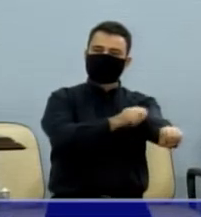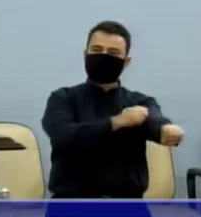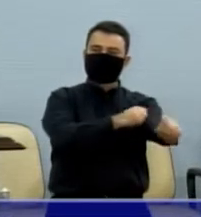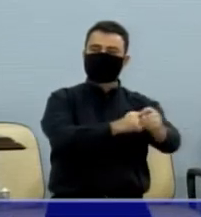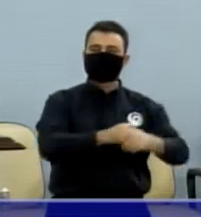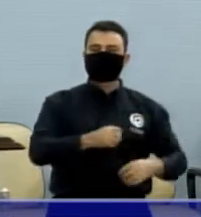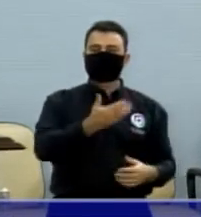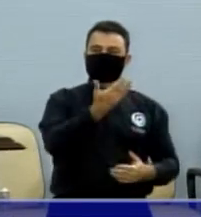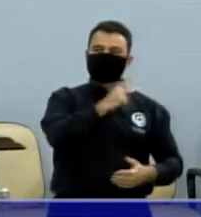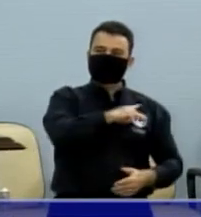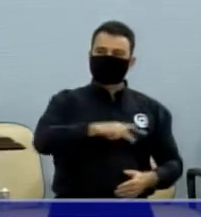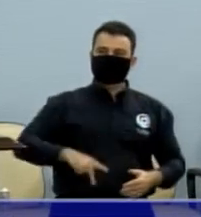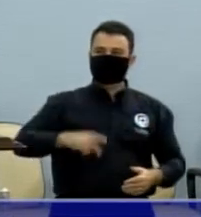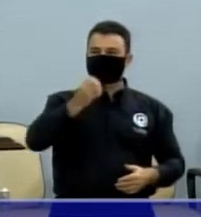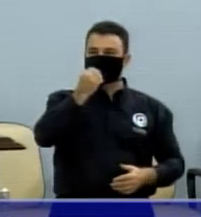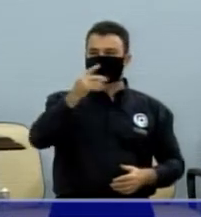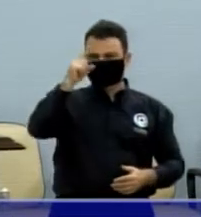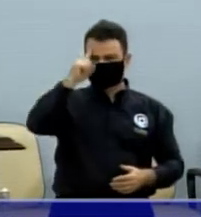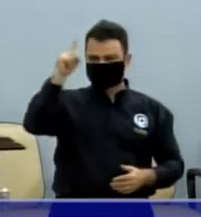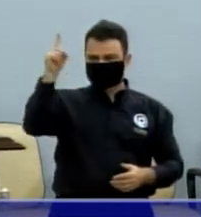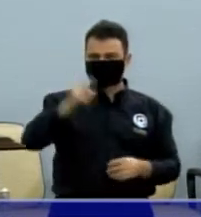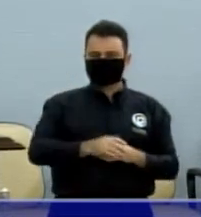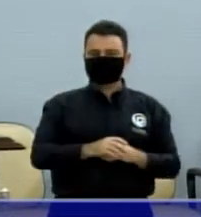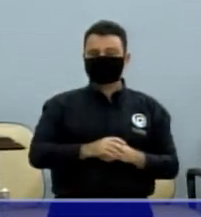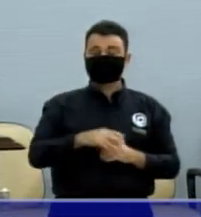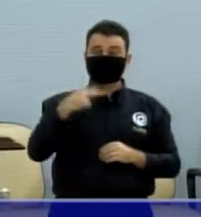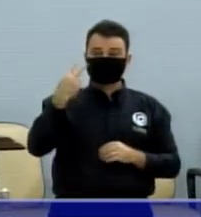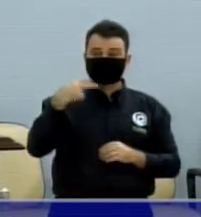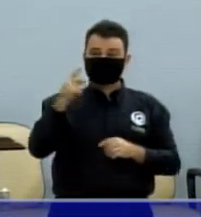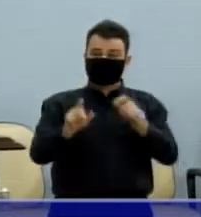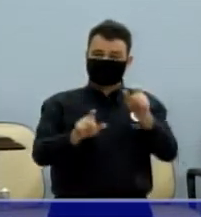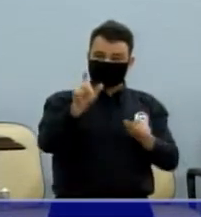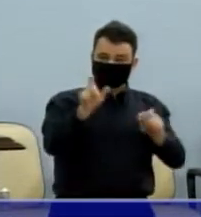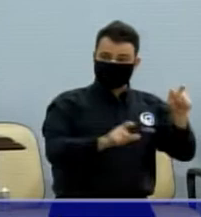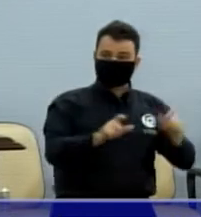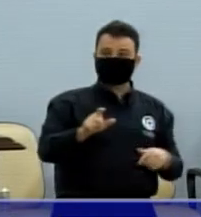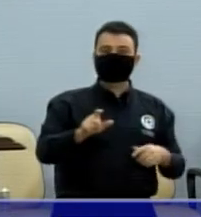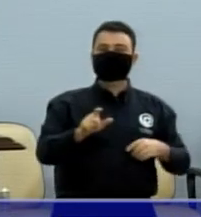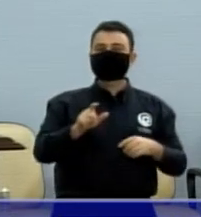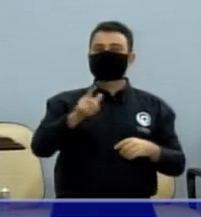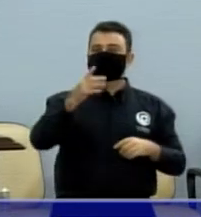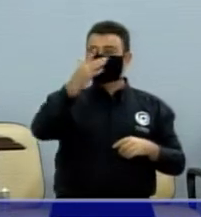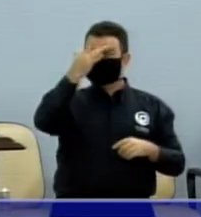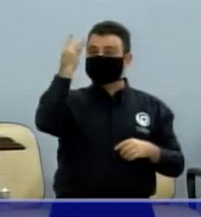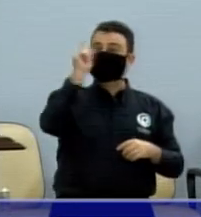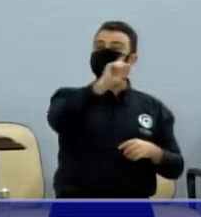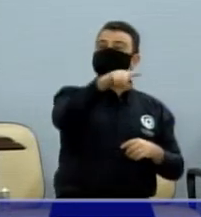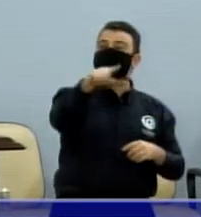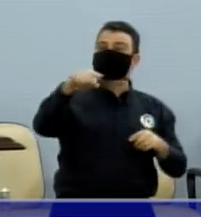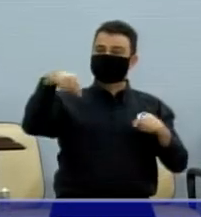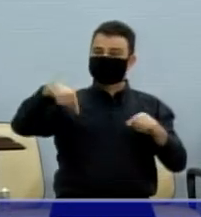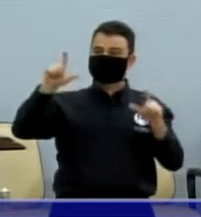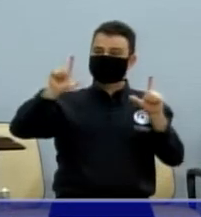Bom dia, senhor presidente. Bom dia, senhores vereadores, todo o público que nos assiste, nos acompanha.